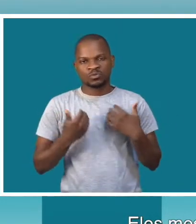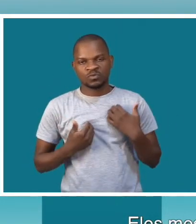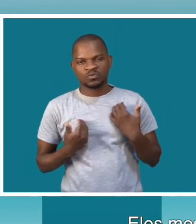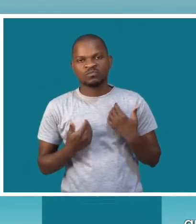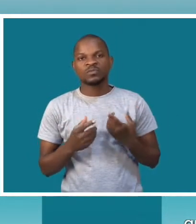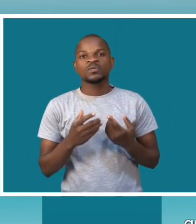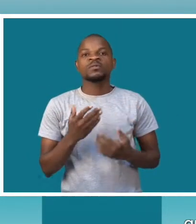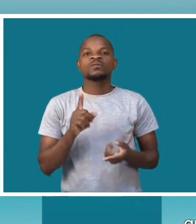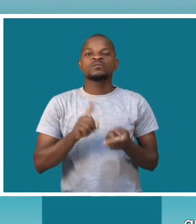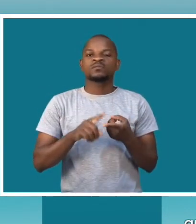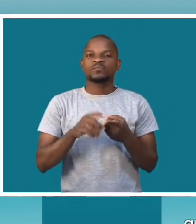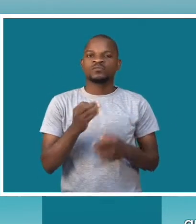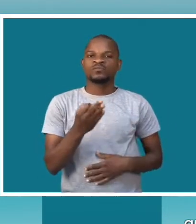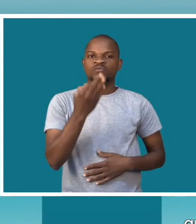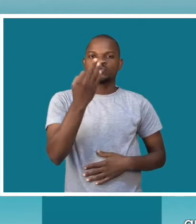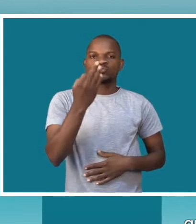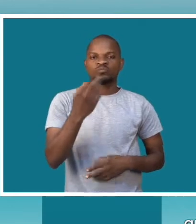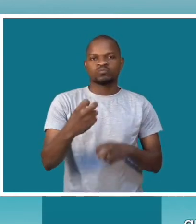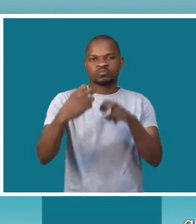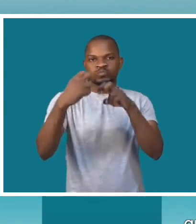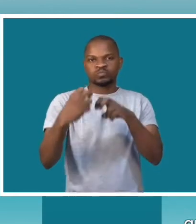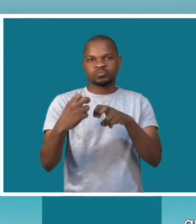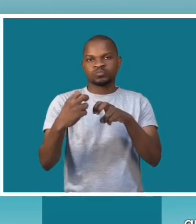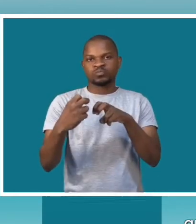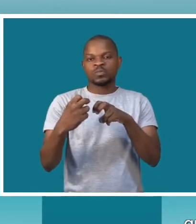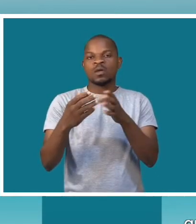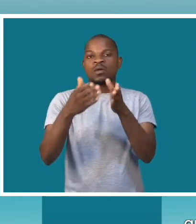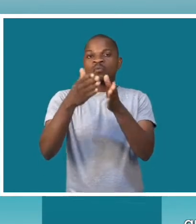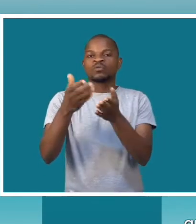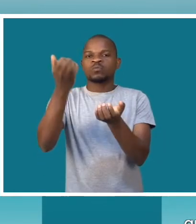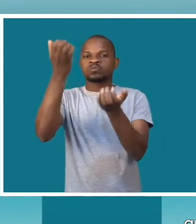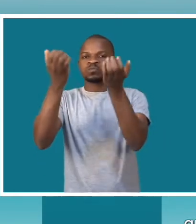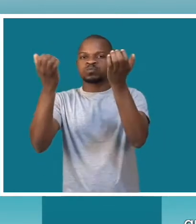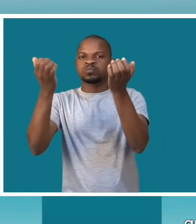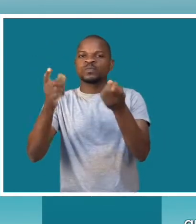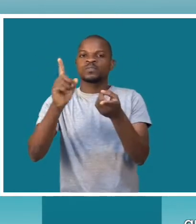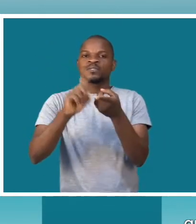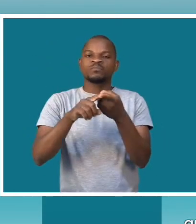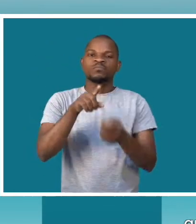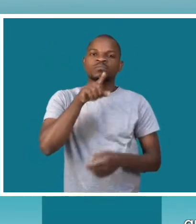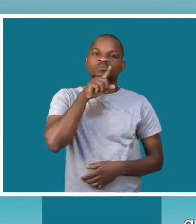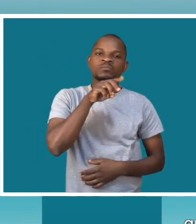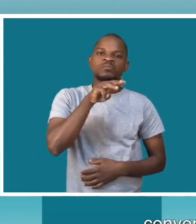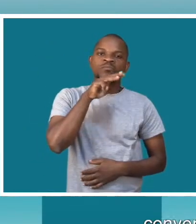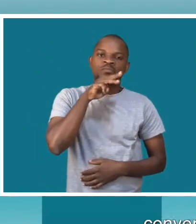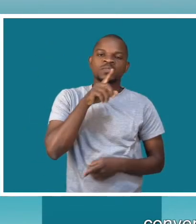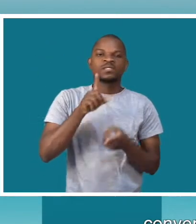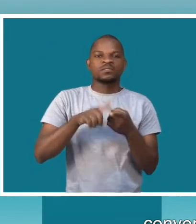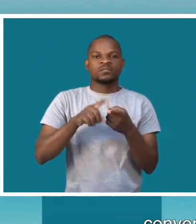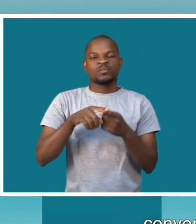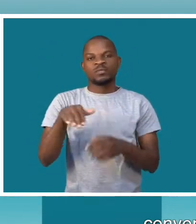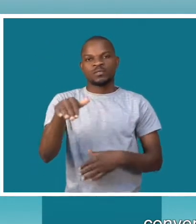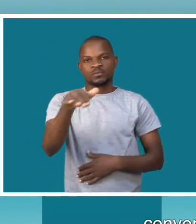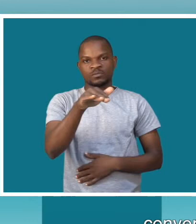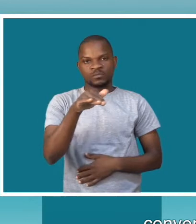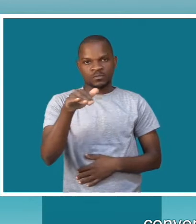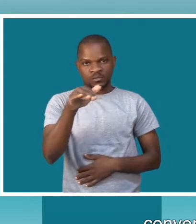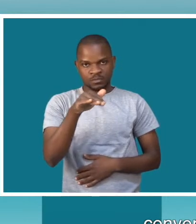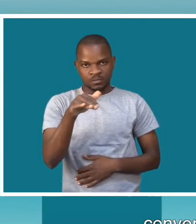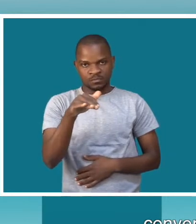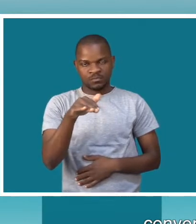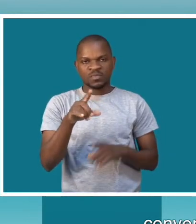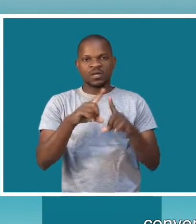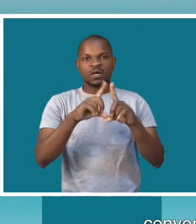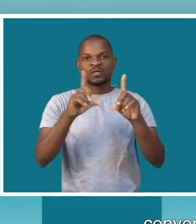iguais, que é para mais tarde puderem conversar com os mais velhos, conversar com os